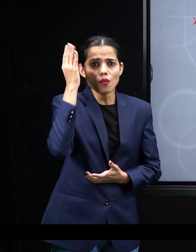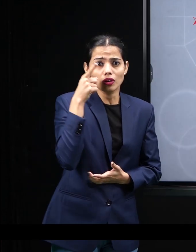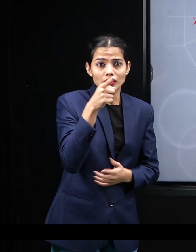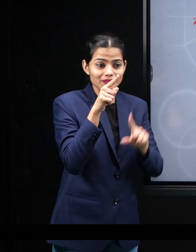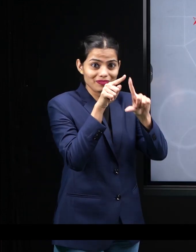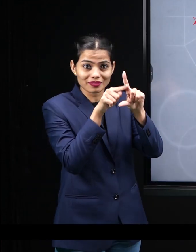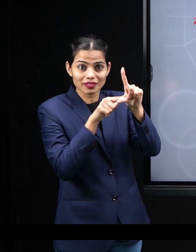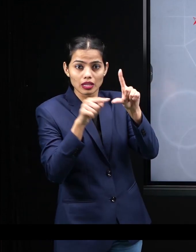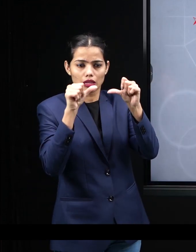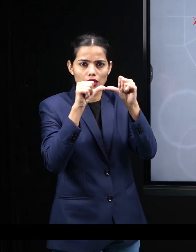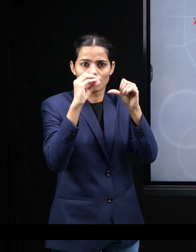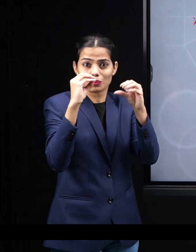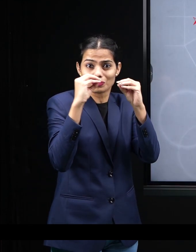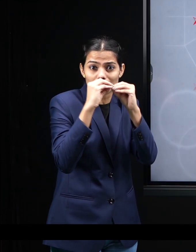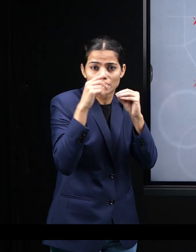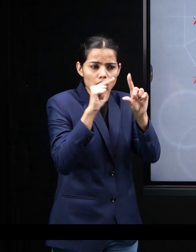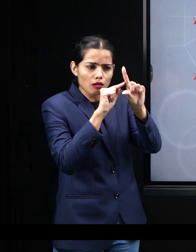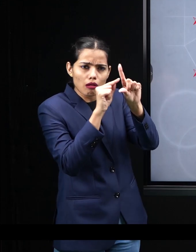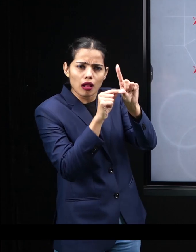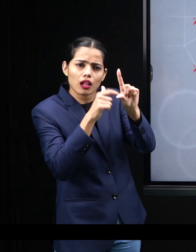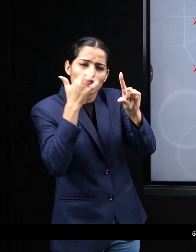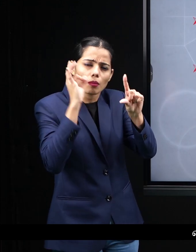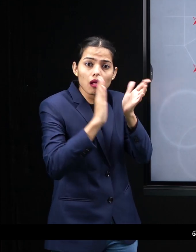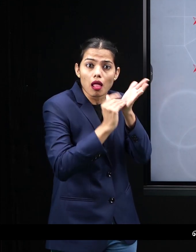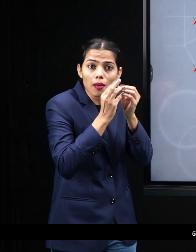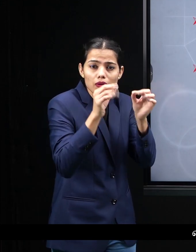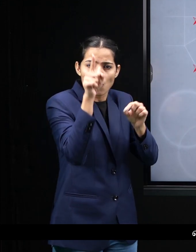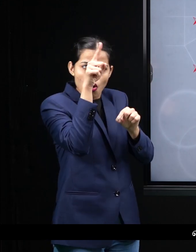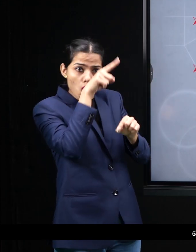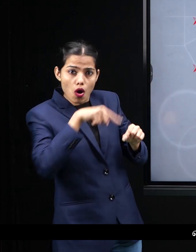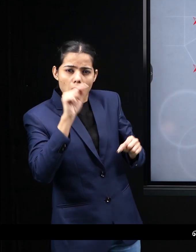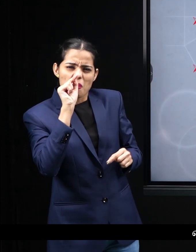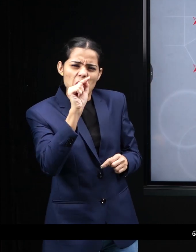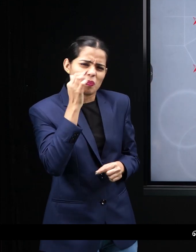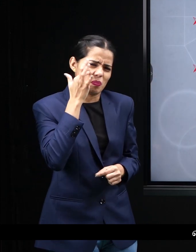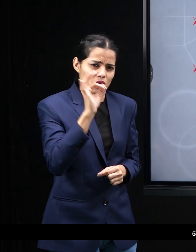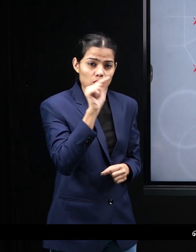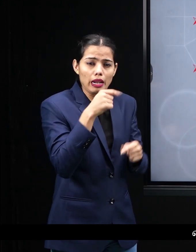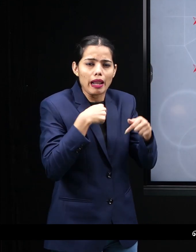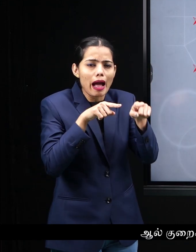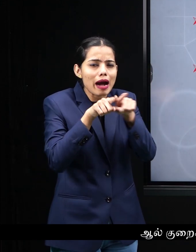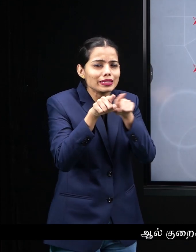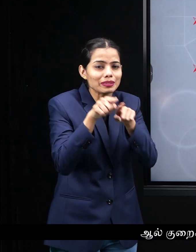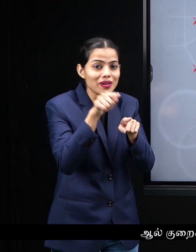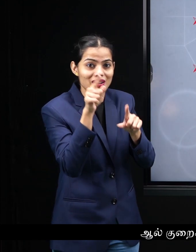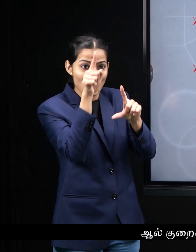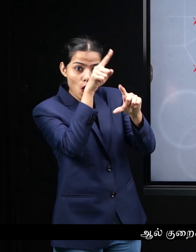அதேபோல் குறுங்கோணம் AOB என்பது மையத்தில் O புள்ளியில் நாண் AB-யால் குறைக்கப்பட்ட கோணம்